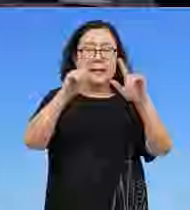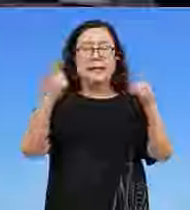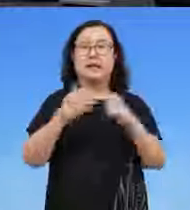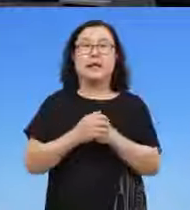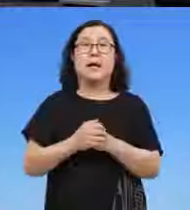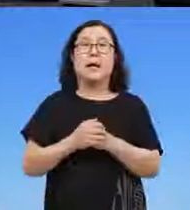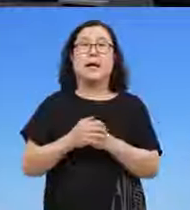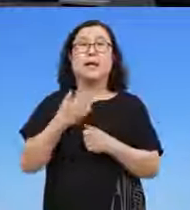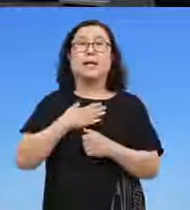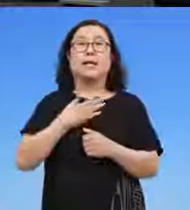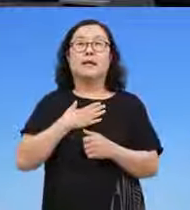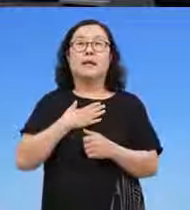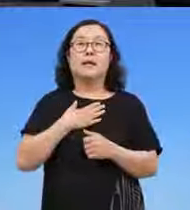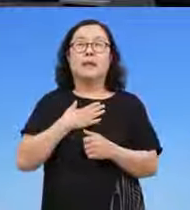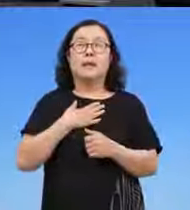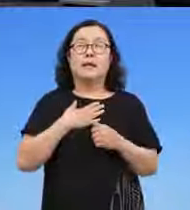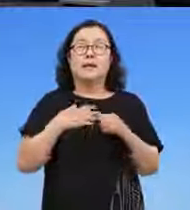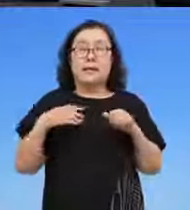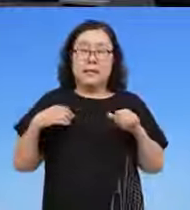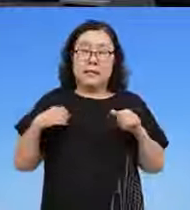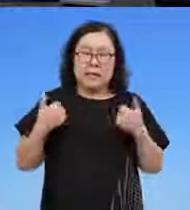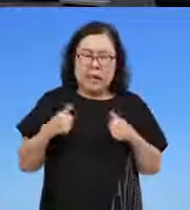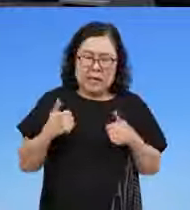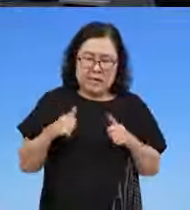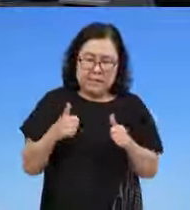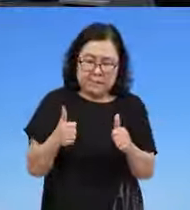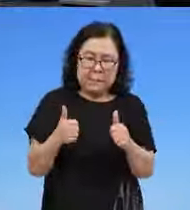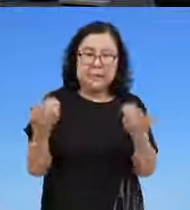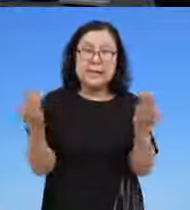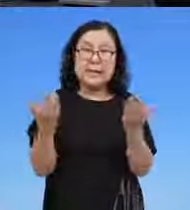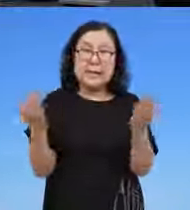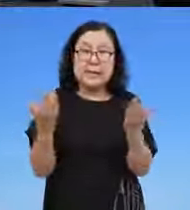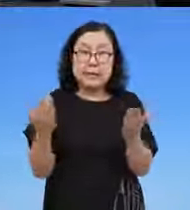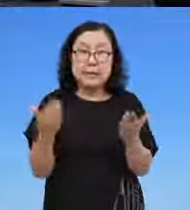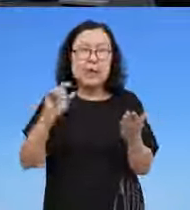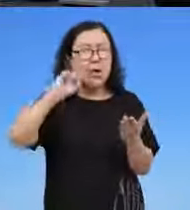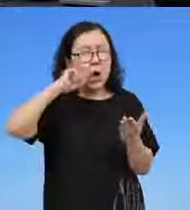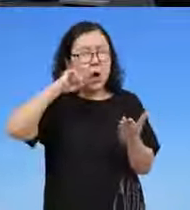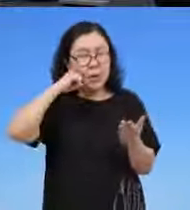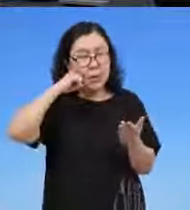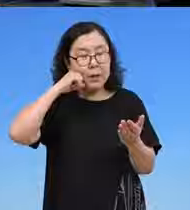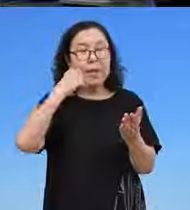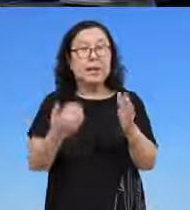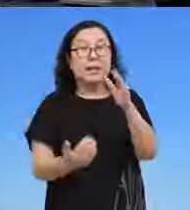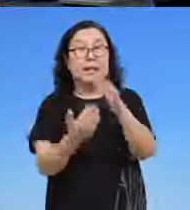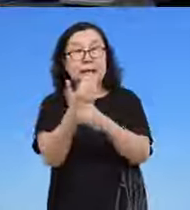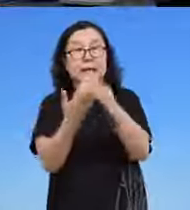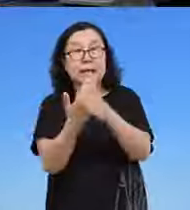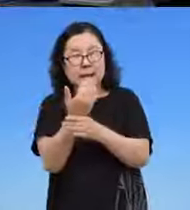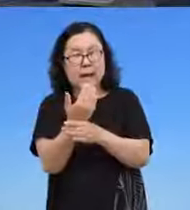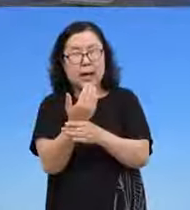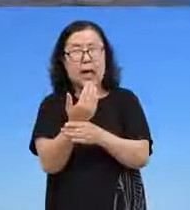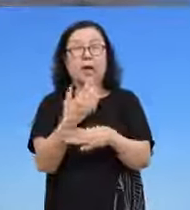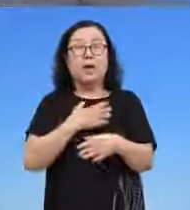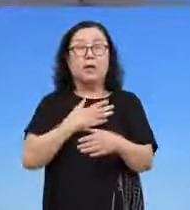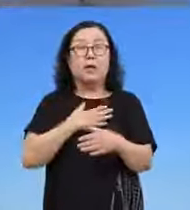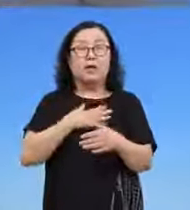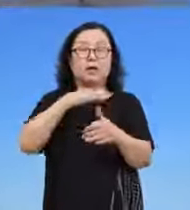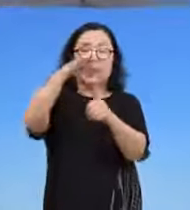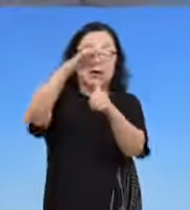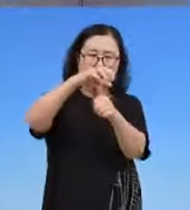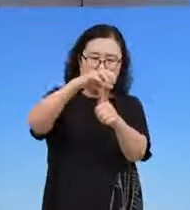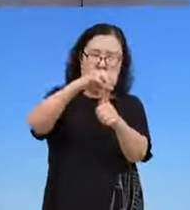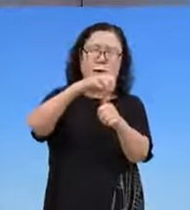위하여 달려가면 결박과 환난이라는 난관이 기다리고 있을 것이라고 성령님이 가르쳐 주세요. 성령님은